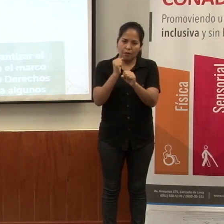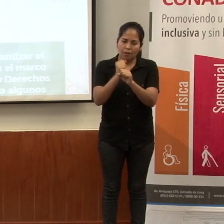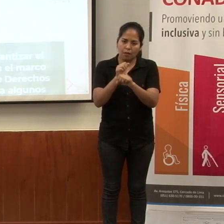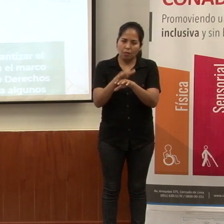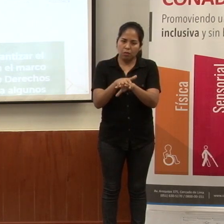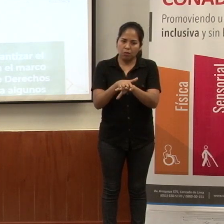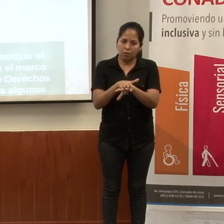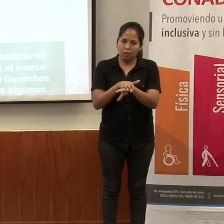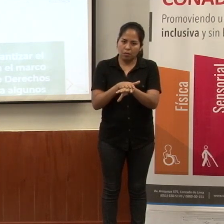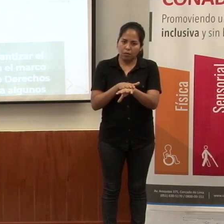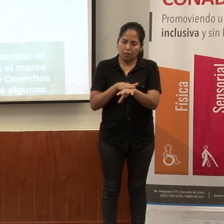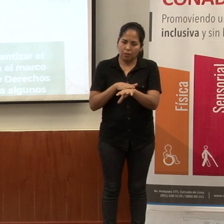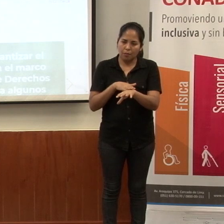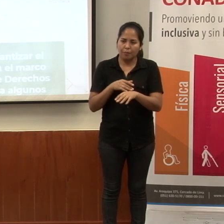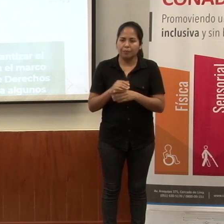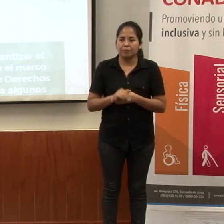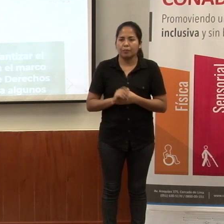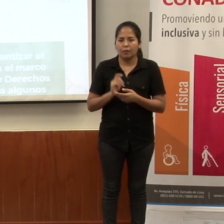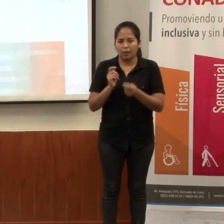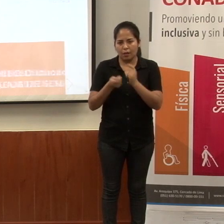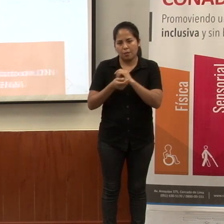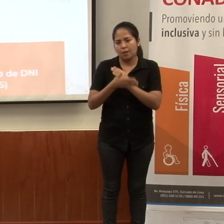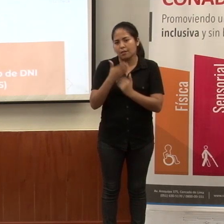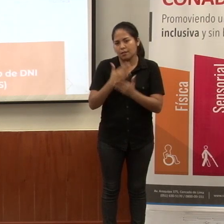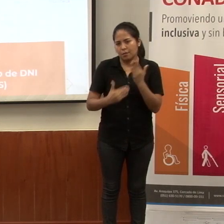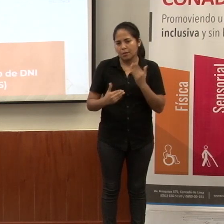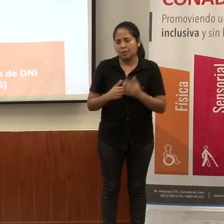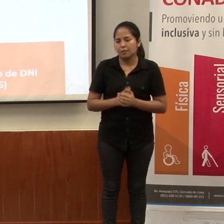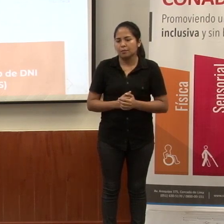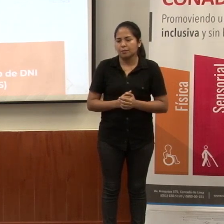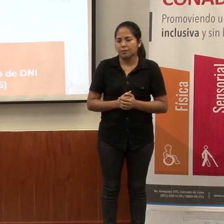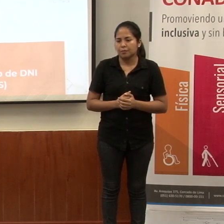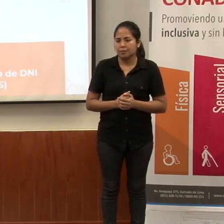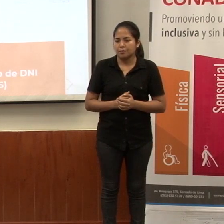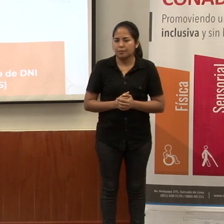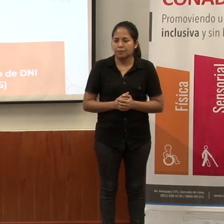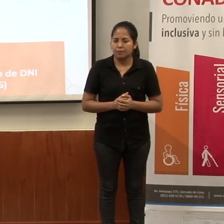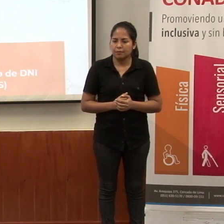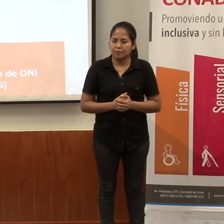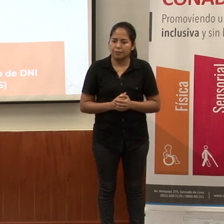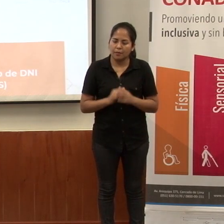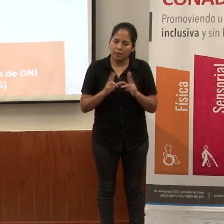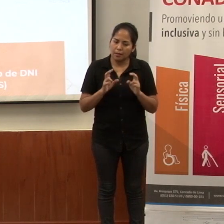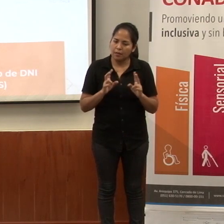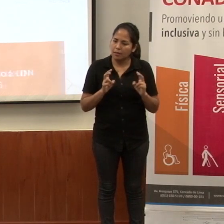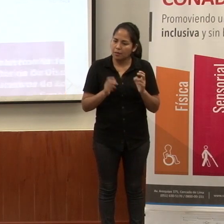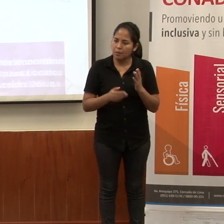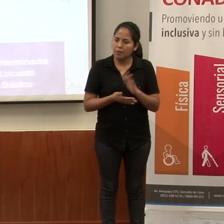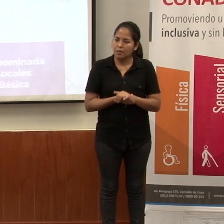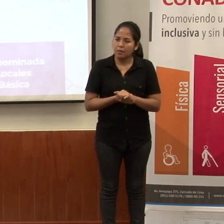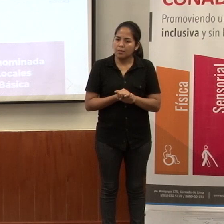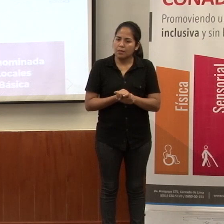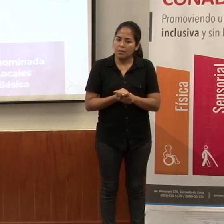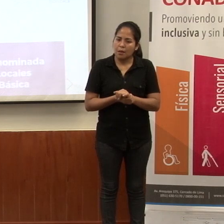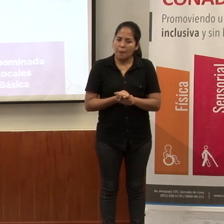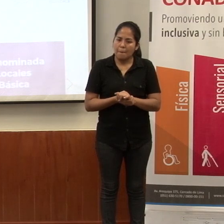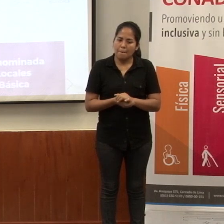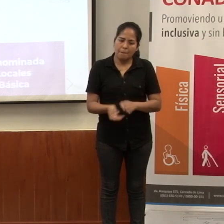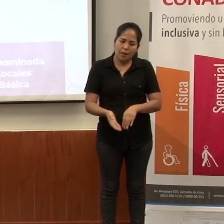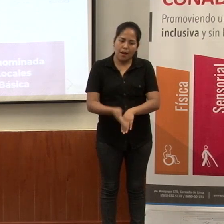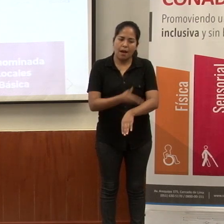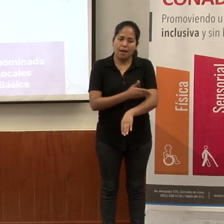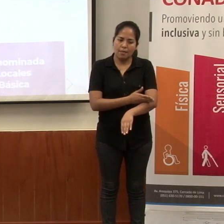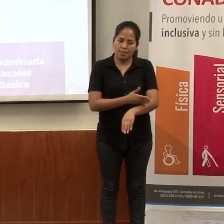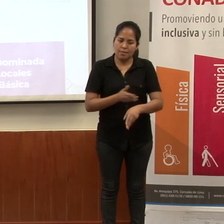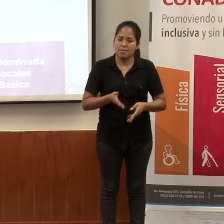perdiendo. Y el tema de la prematuridad es un tema que va a crecer como tema de discapacidad. Los niños prematuros,